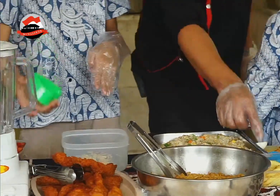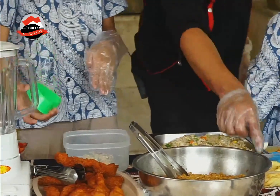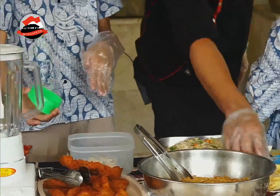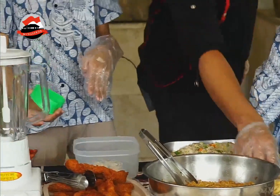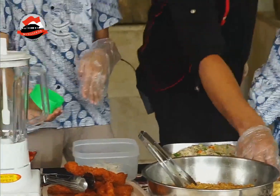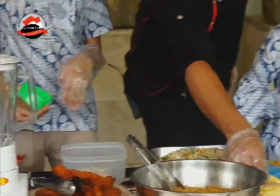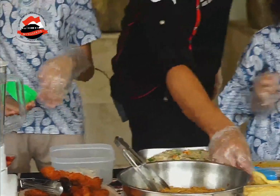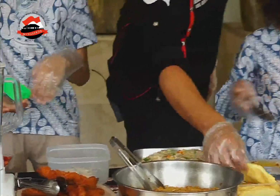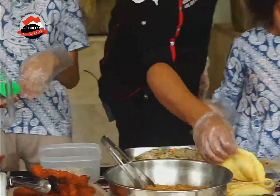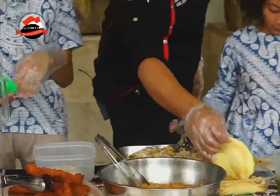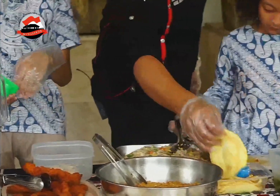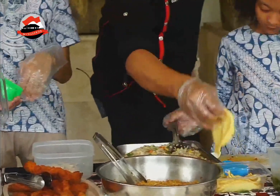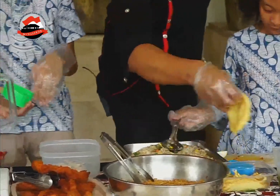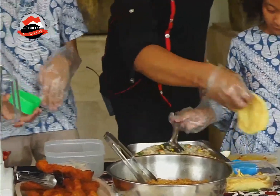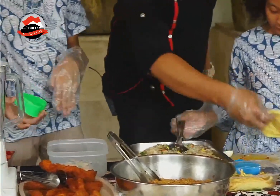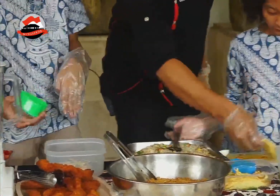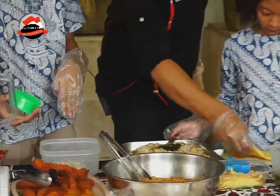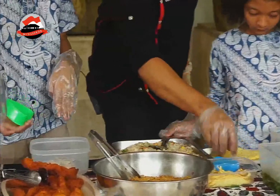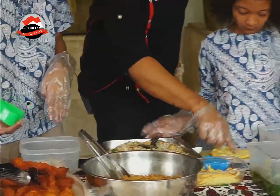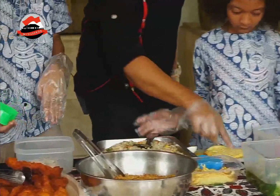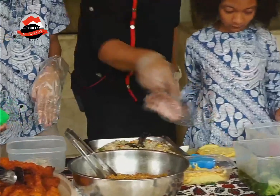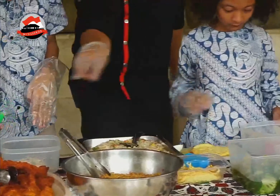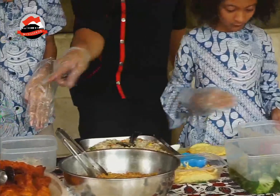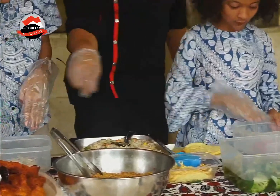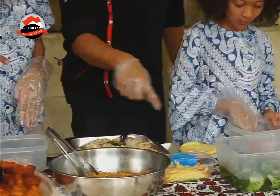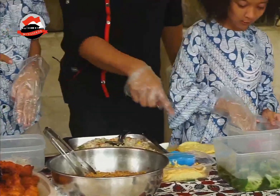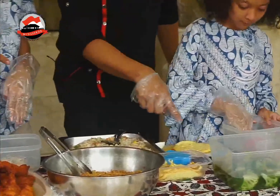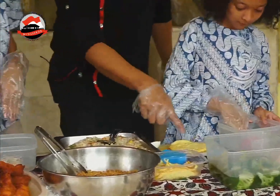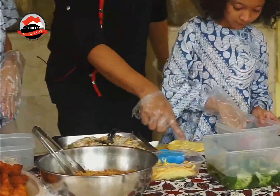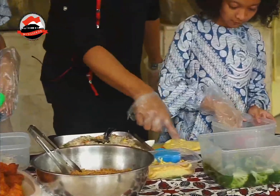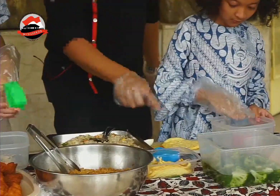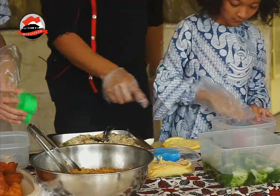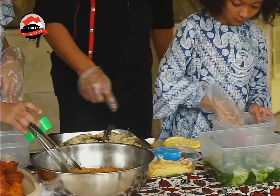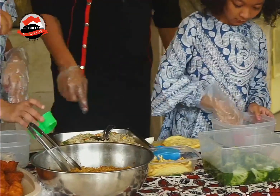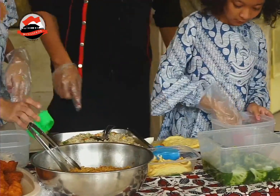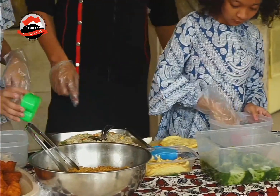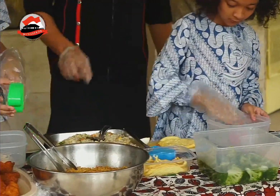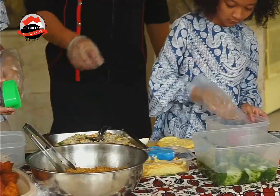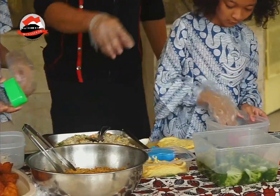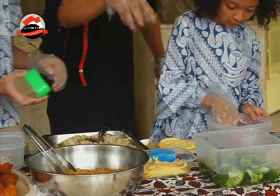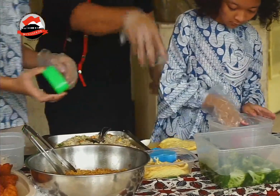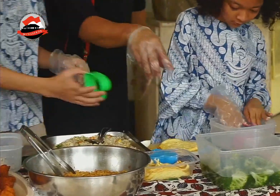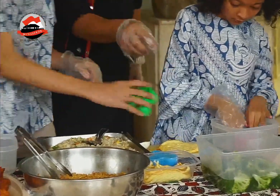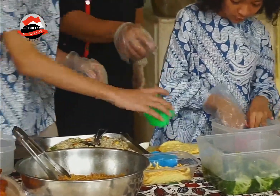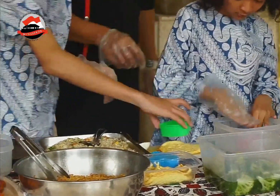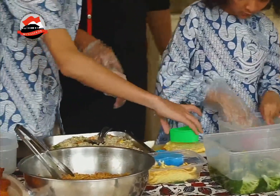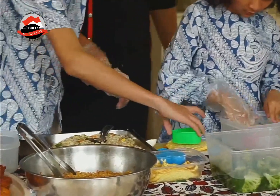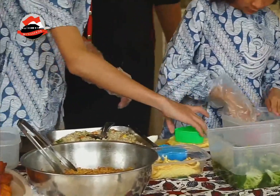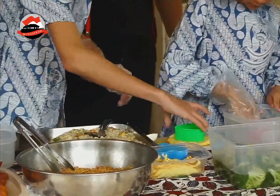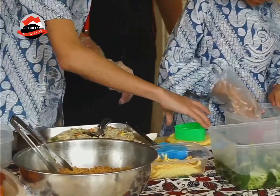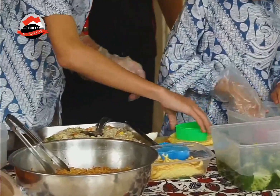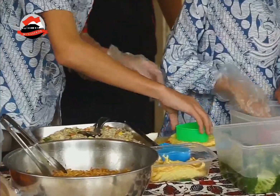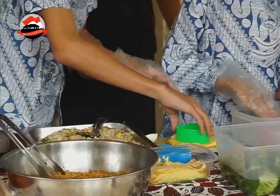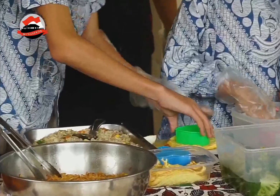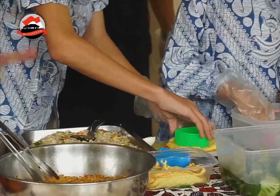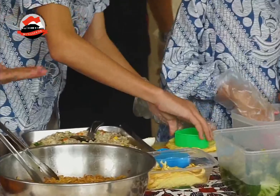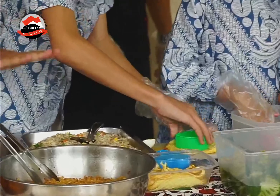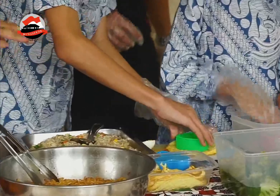Ya, ini sekarang cetak di sini Paul. Sini, cetak sini. Cetak sini. Tuk, tutup.